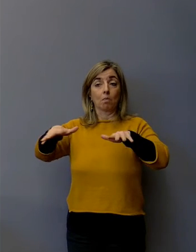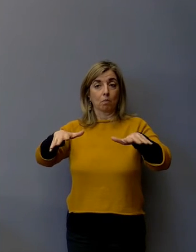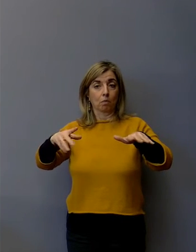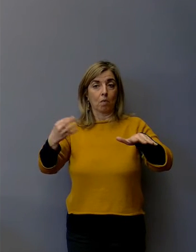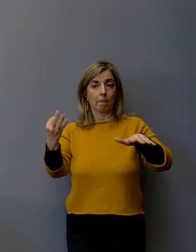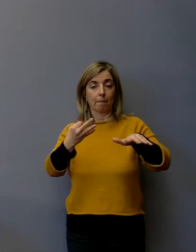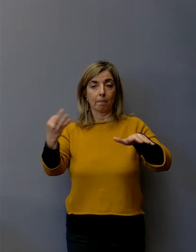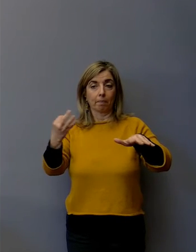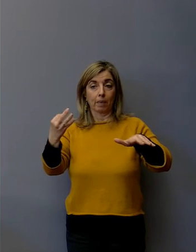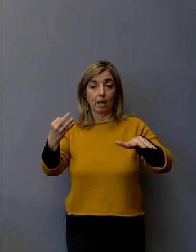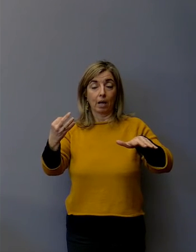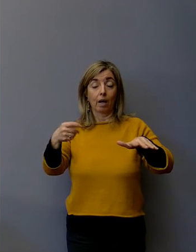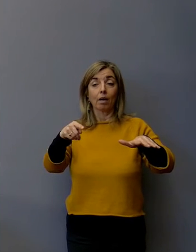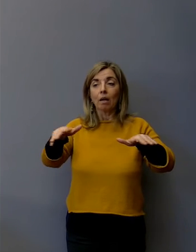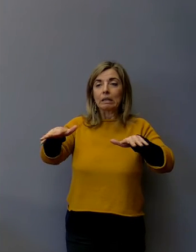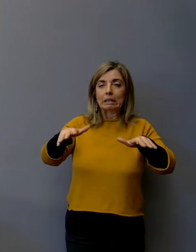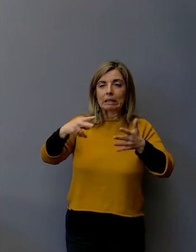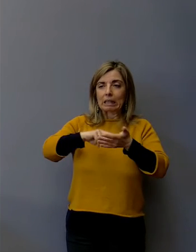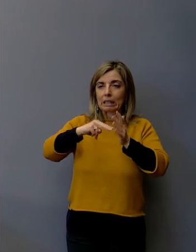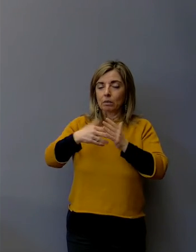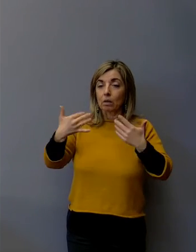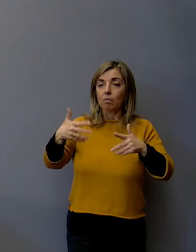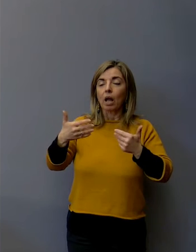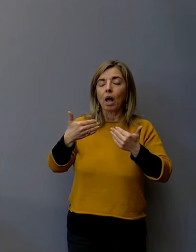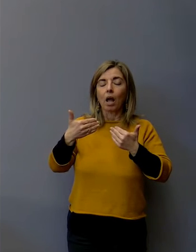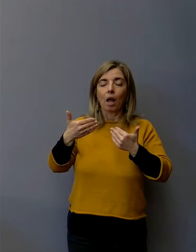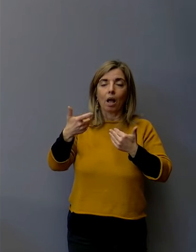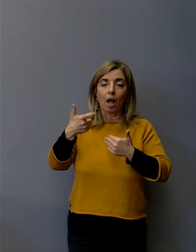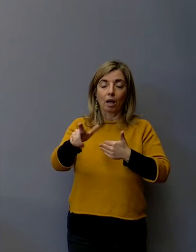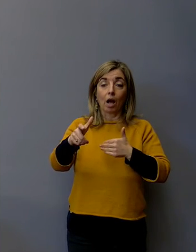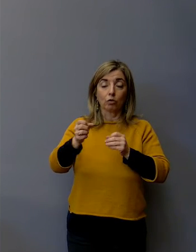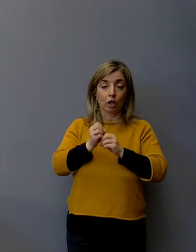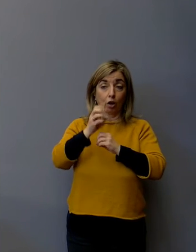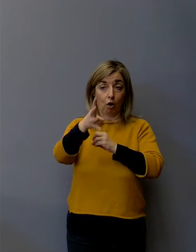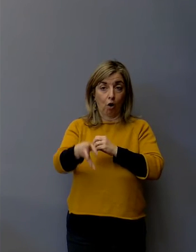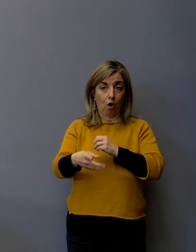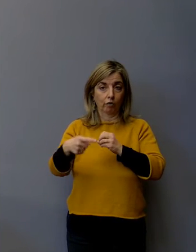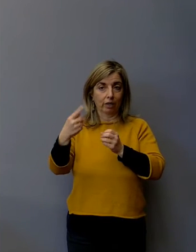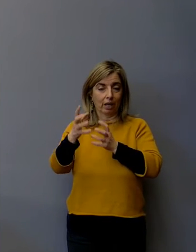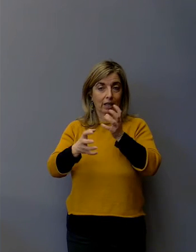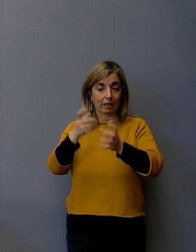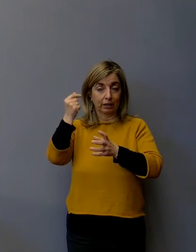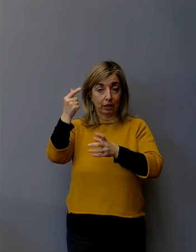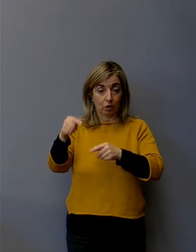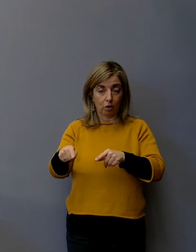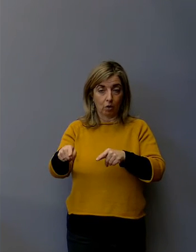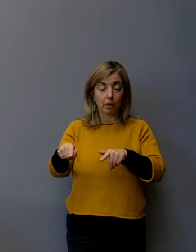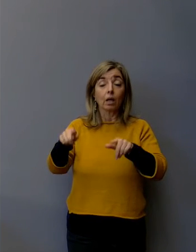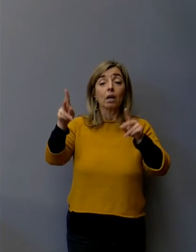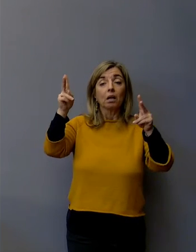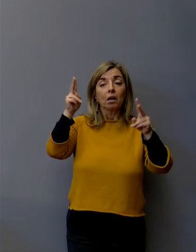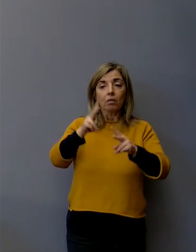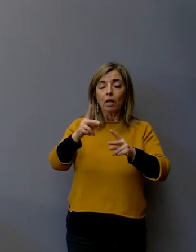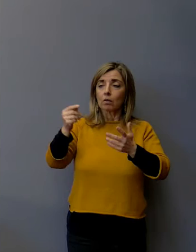della crisi sanitaria ed economica dei co lead e tutto ciò nonostante la costante diminuzione dei fondi disponibili